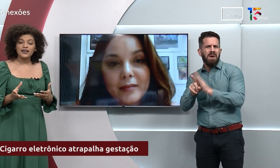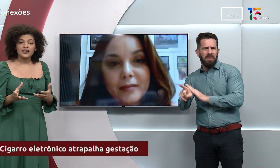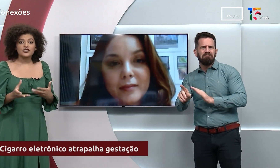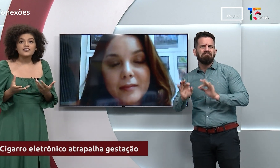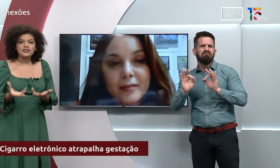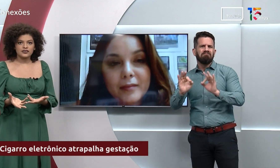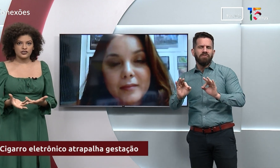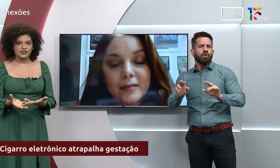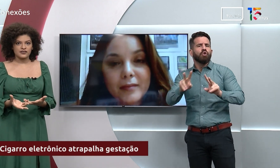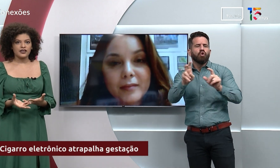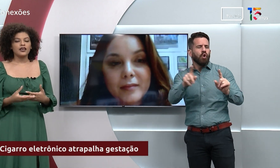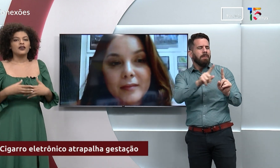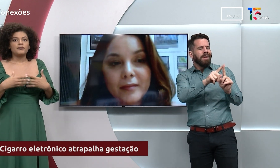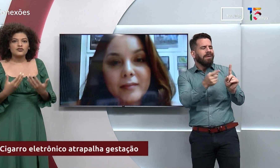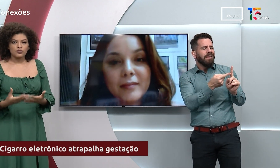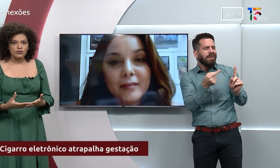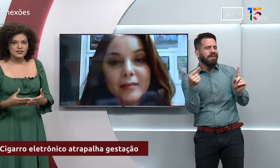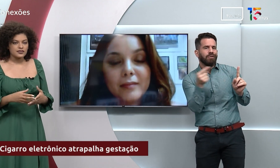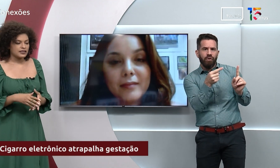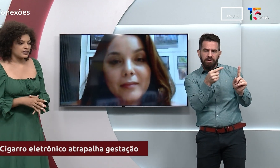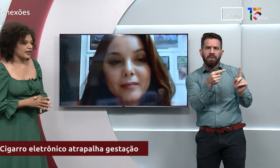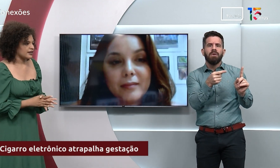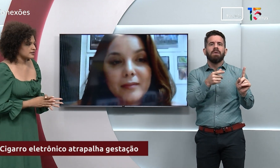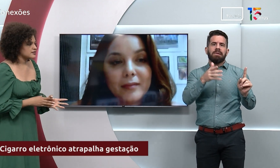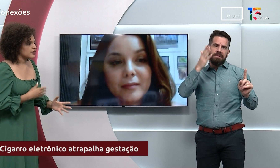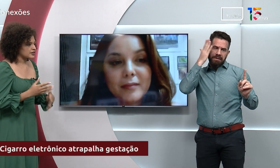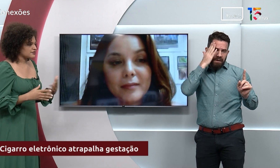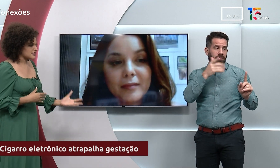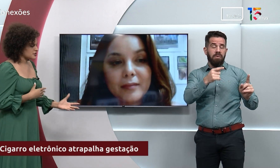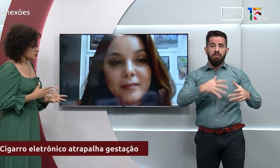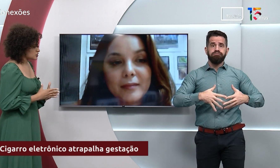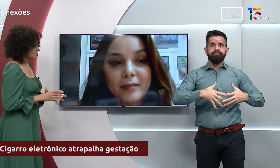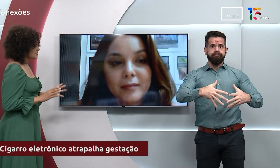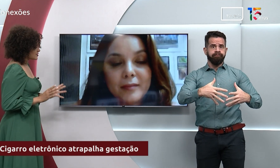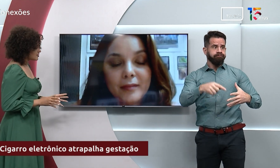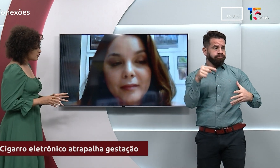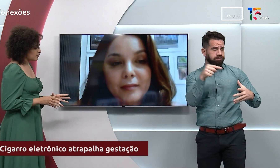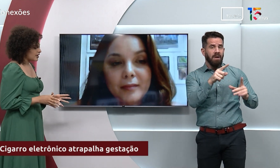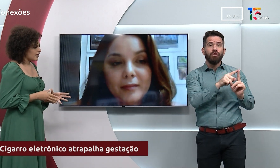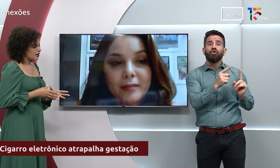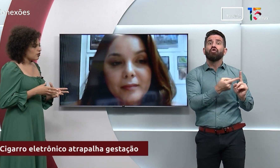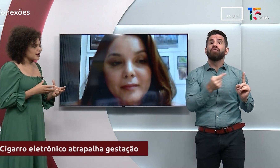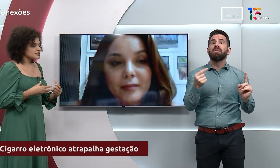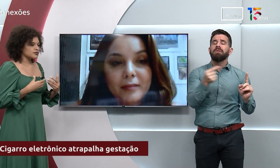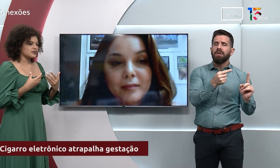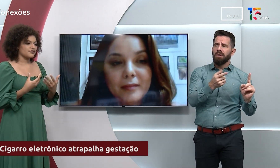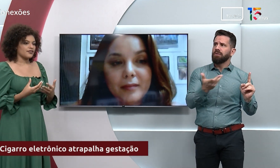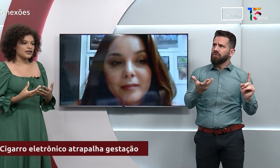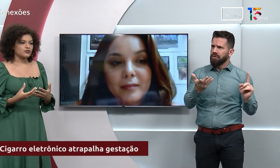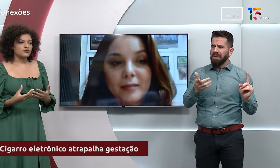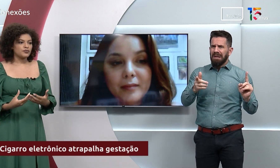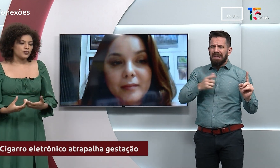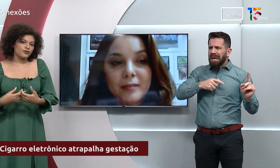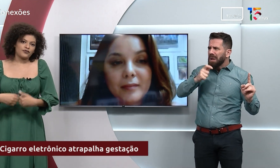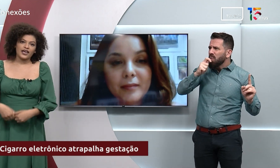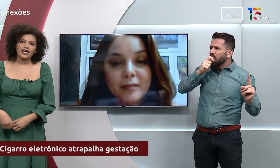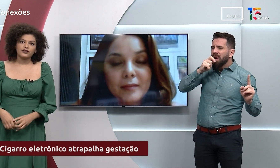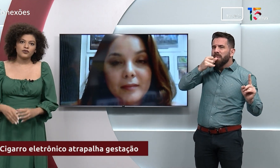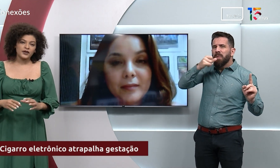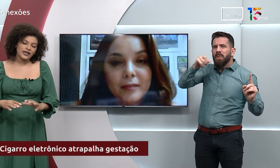E obrigado pela oportunidade de estar aqui para fazer essa alerta da gravidade e das sequelas que esse cigarro